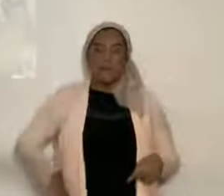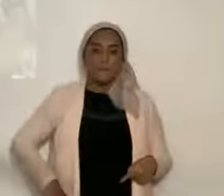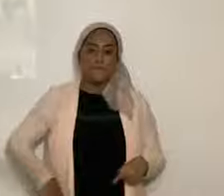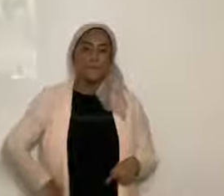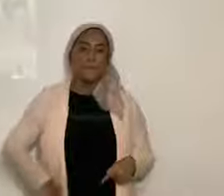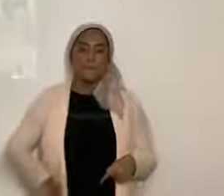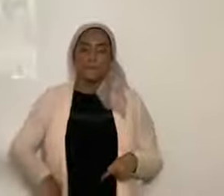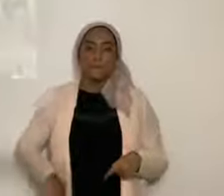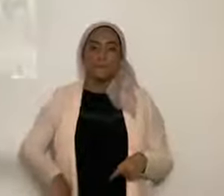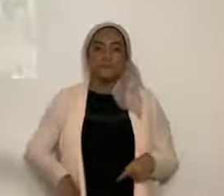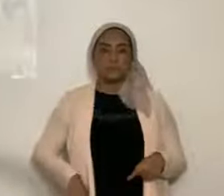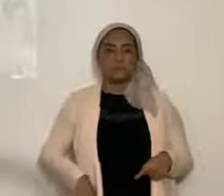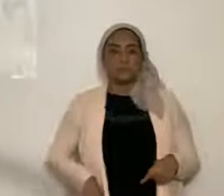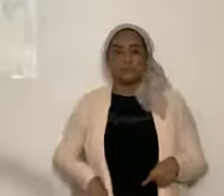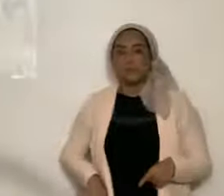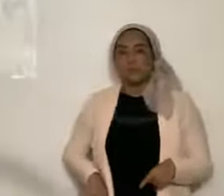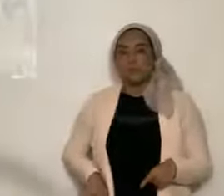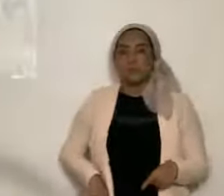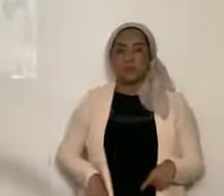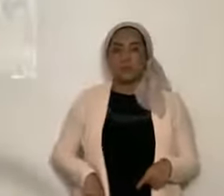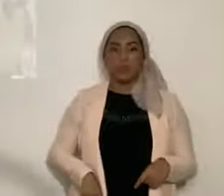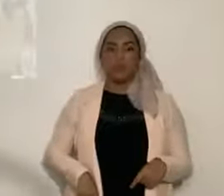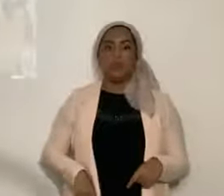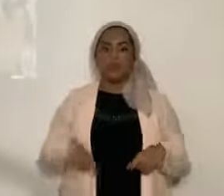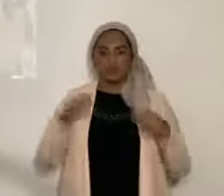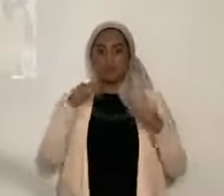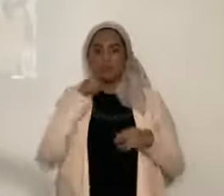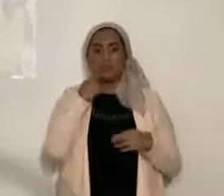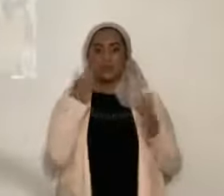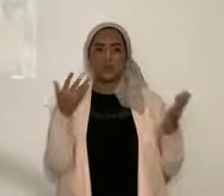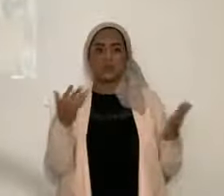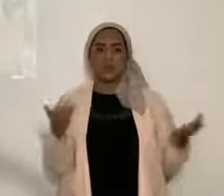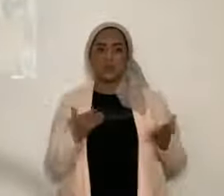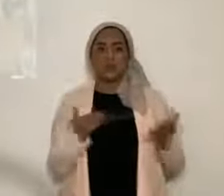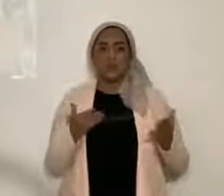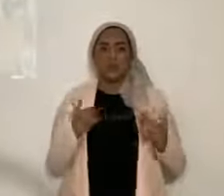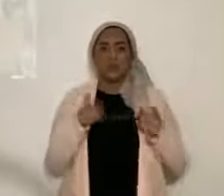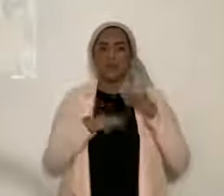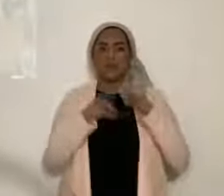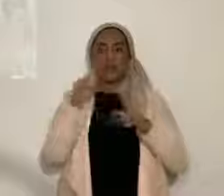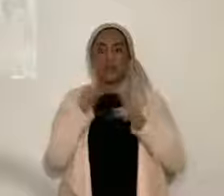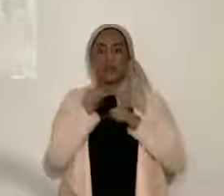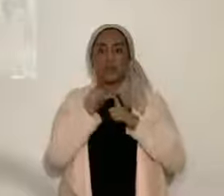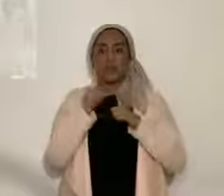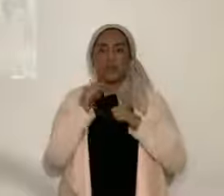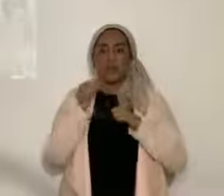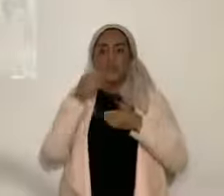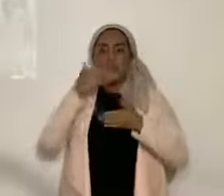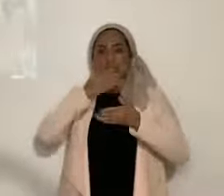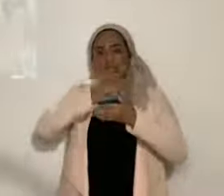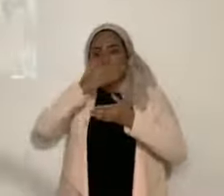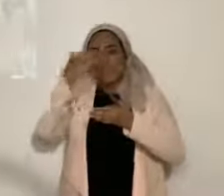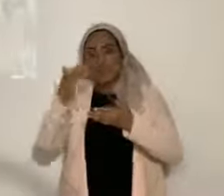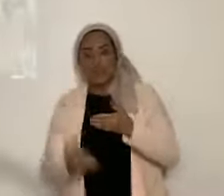precederemos a los que durmieron. Ahora, tú dirás, bueno, por aquí parece la palabra venida, o sea, al